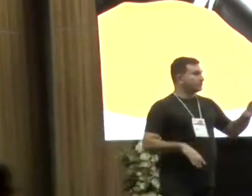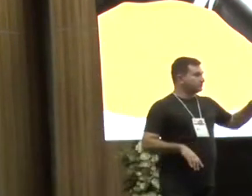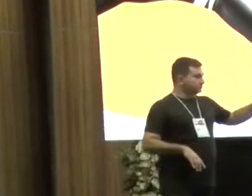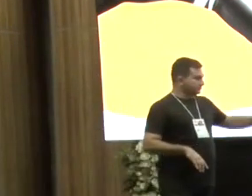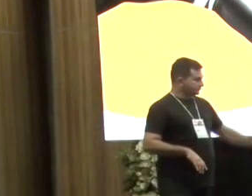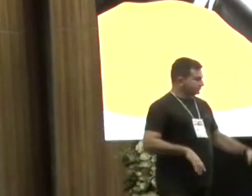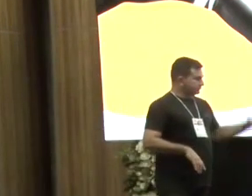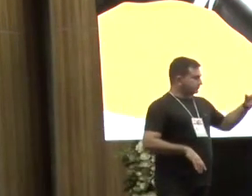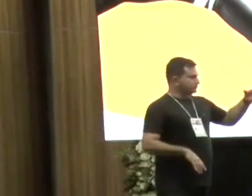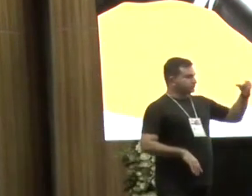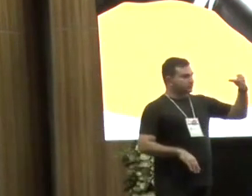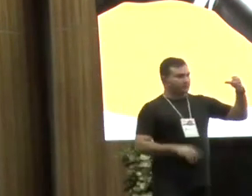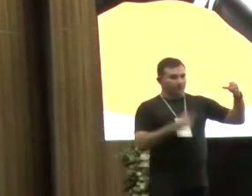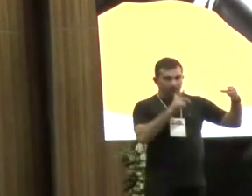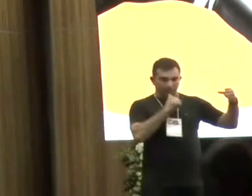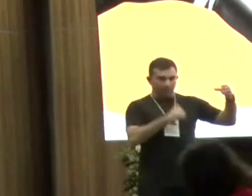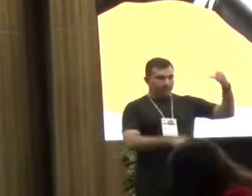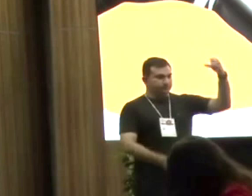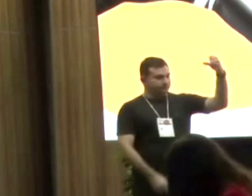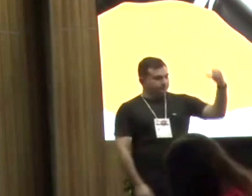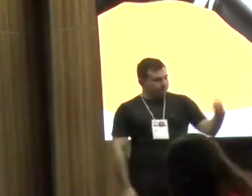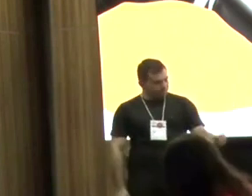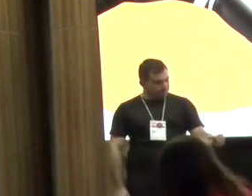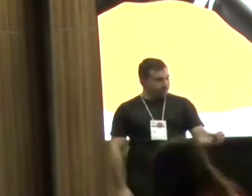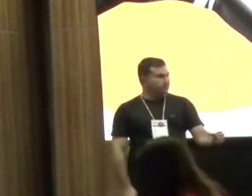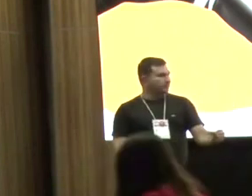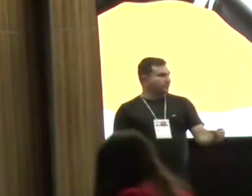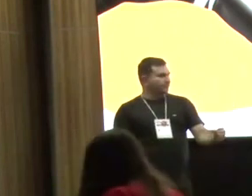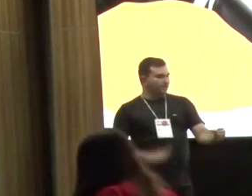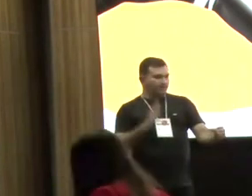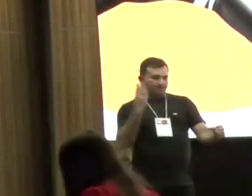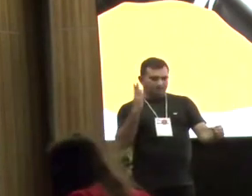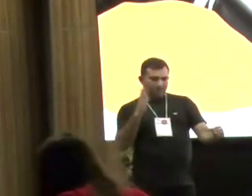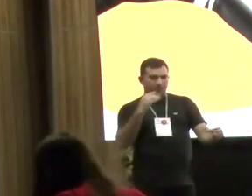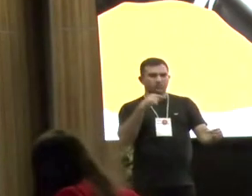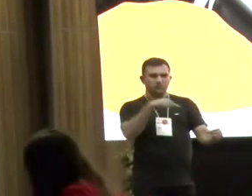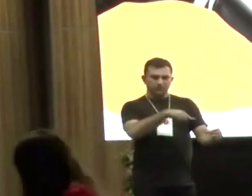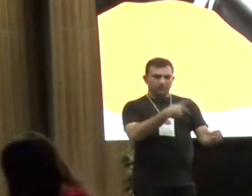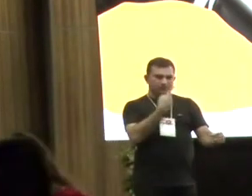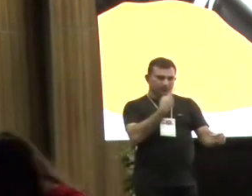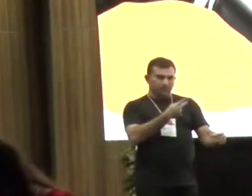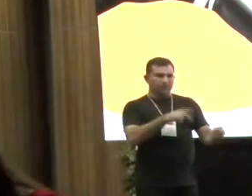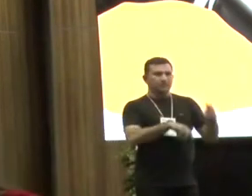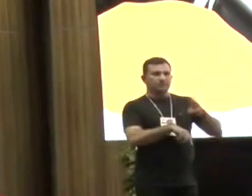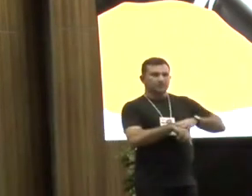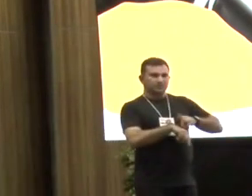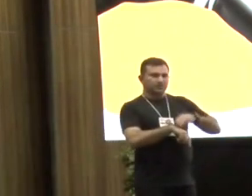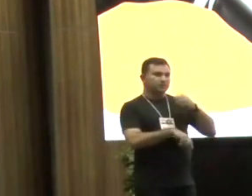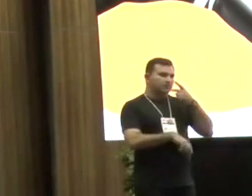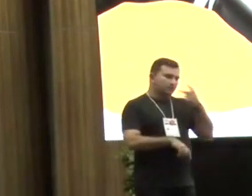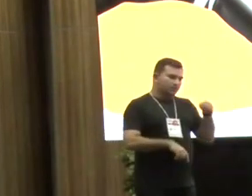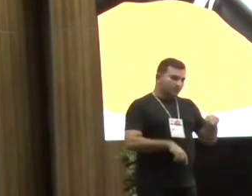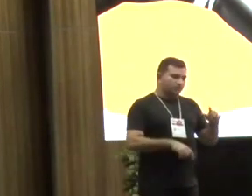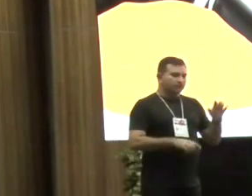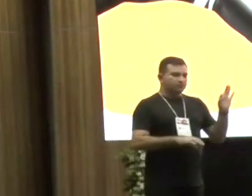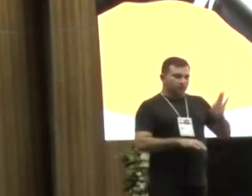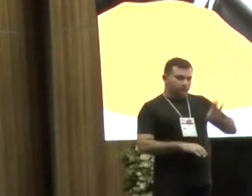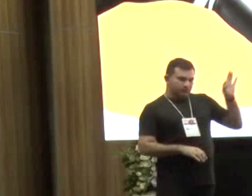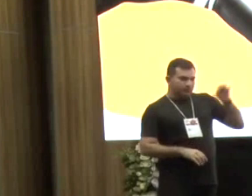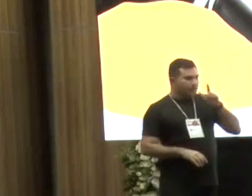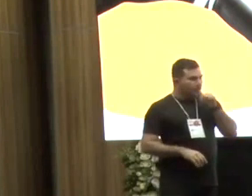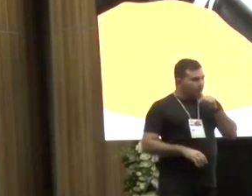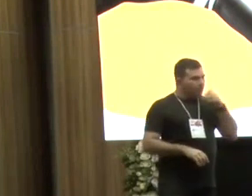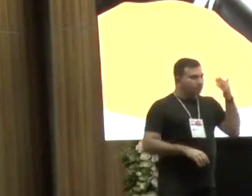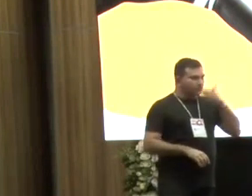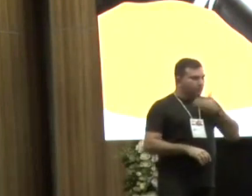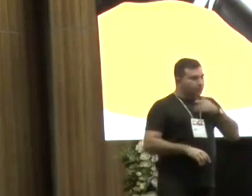roda, para o meio da roda. Aí biologia fala da água, matemática calcula o percentual de água doce